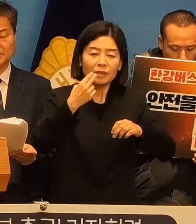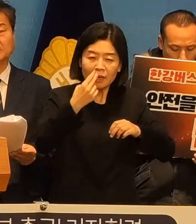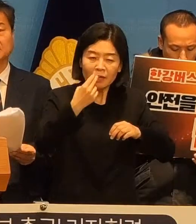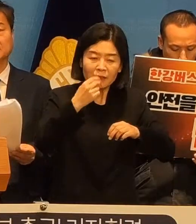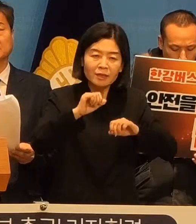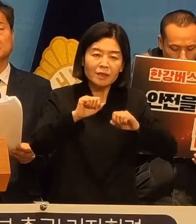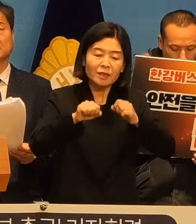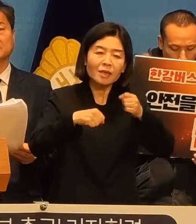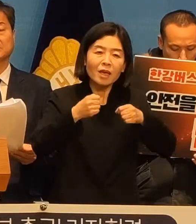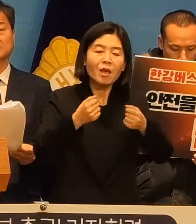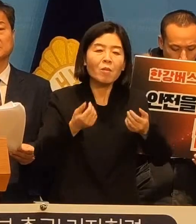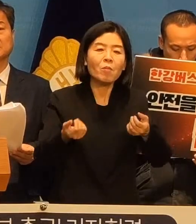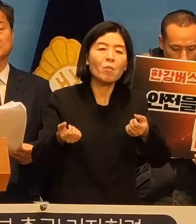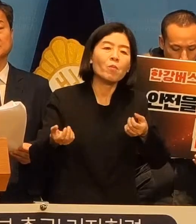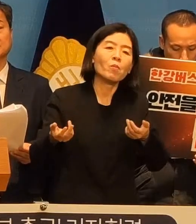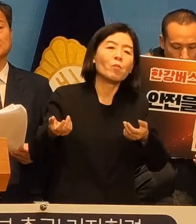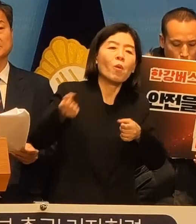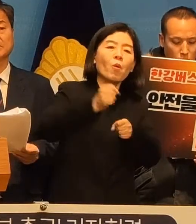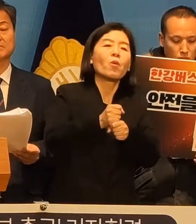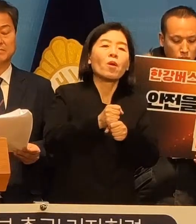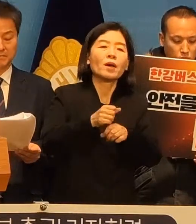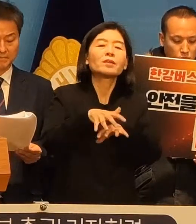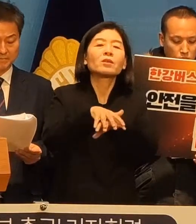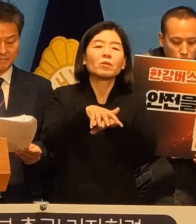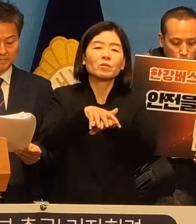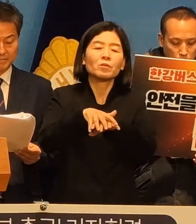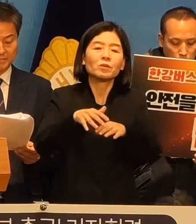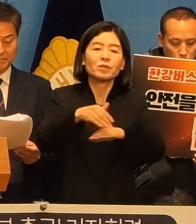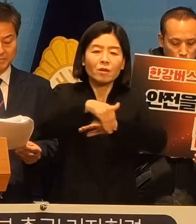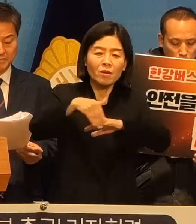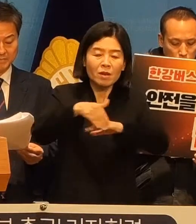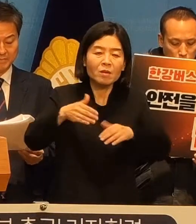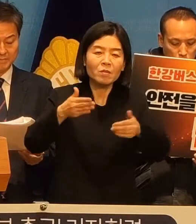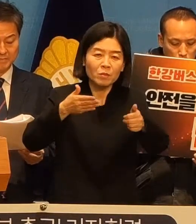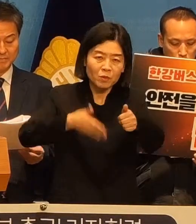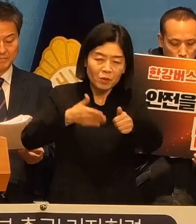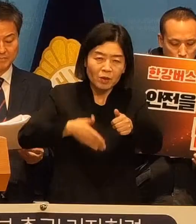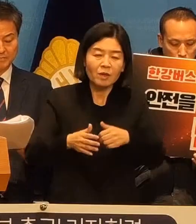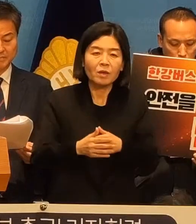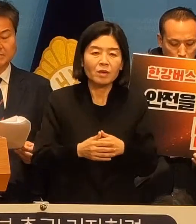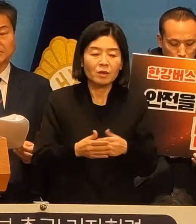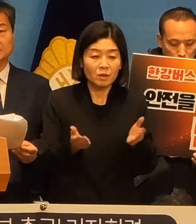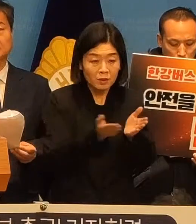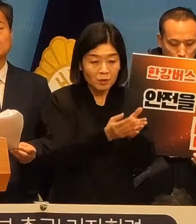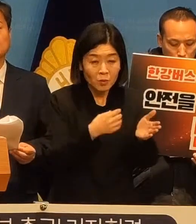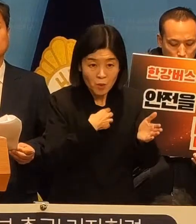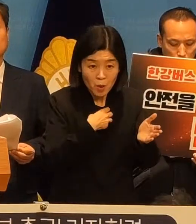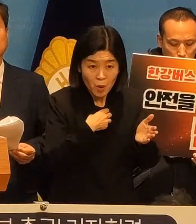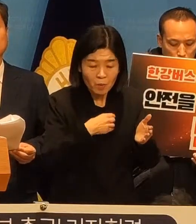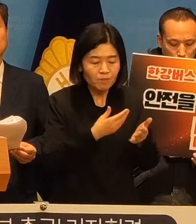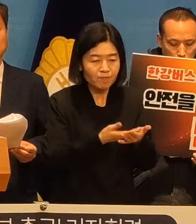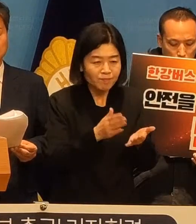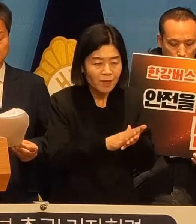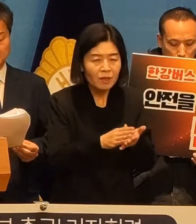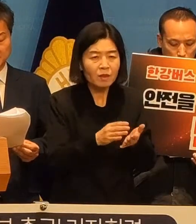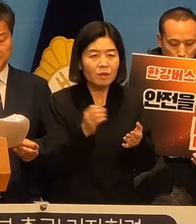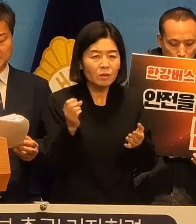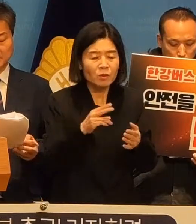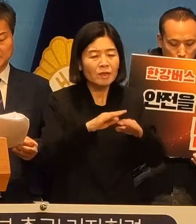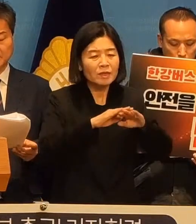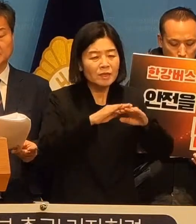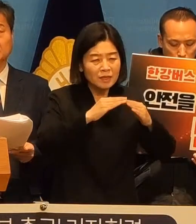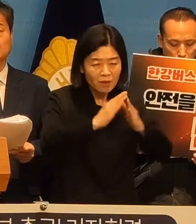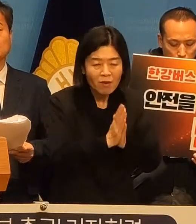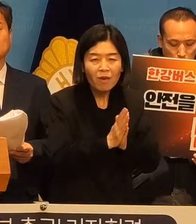체계를 재설계해야 합니다. 둘째, 위험 저위용 선착장을 정비하거나 철거하고